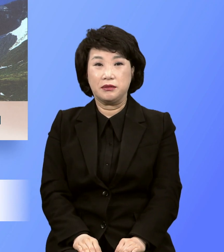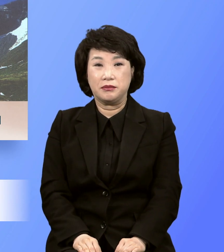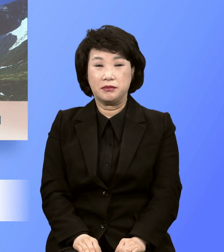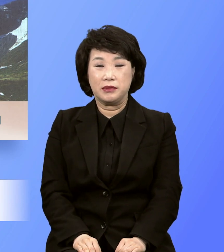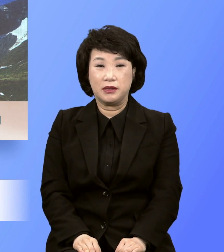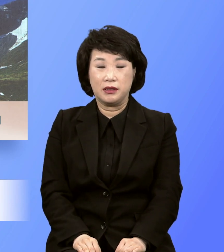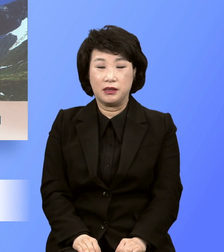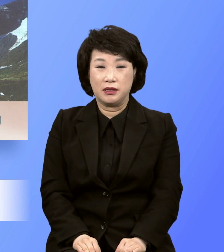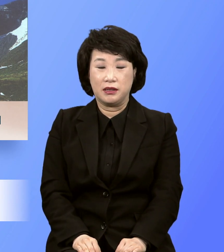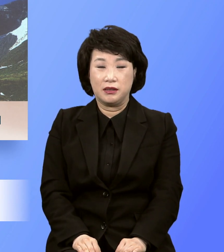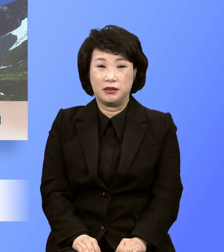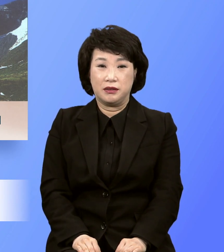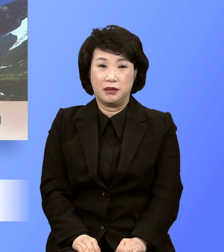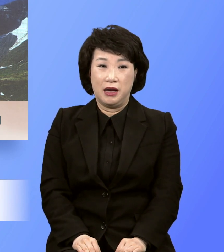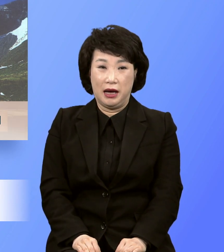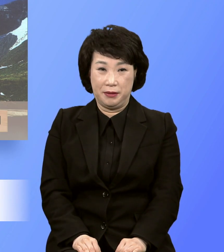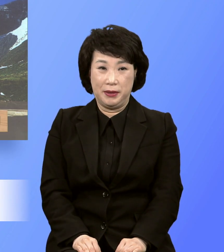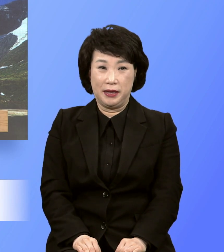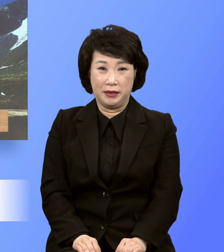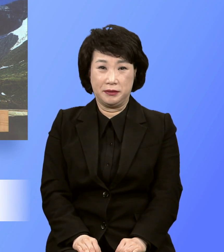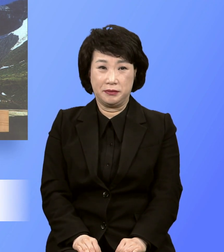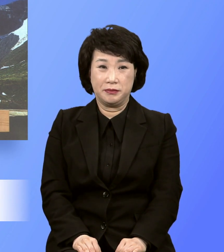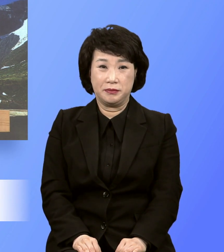가까웠느니라 하시더라.